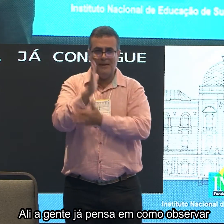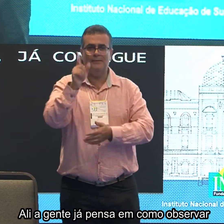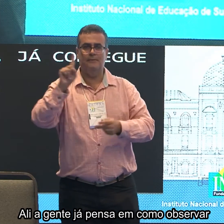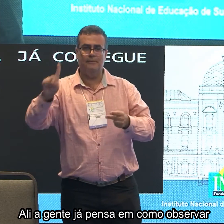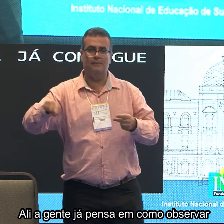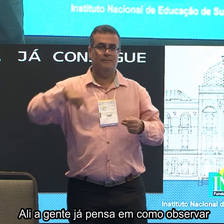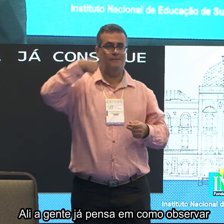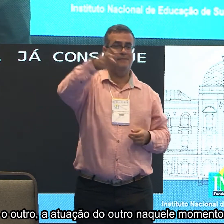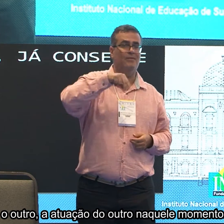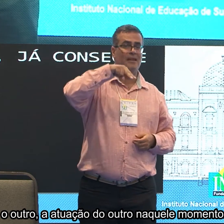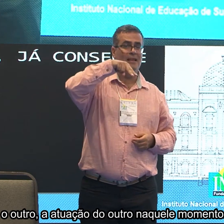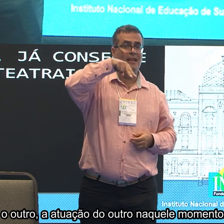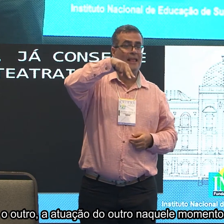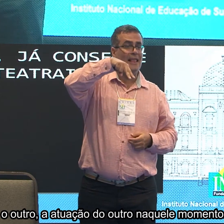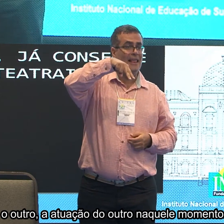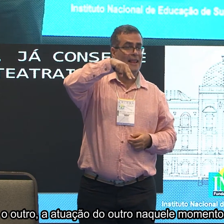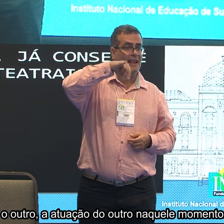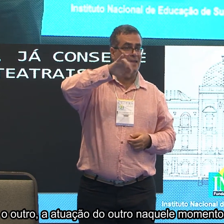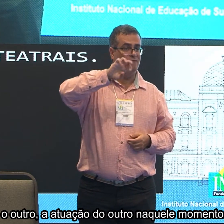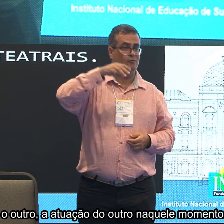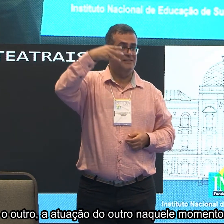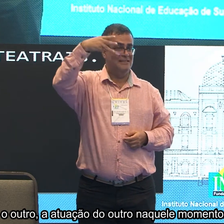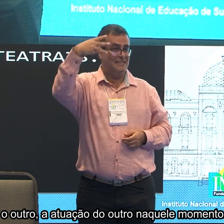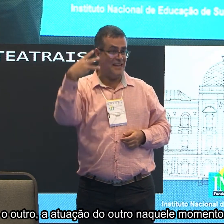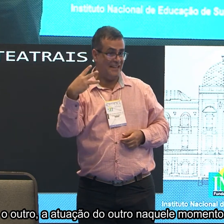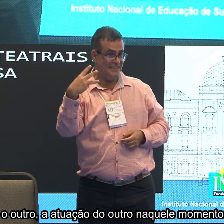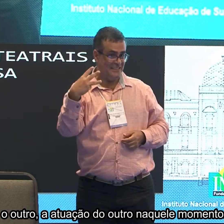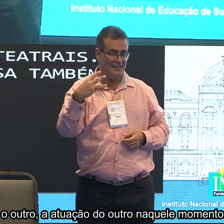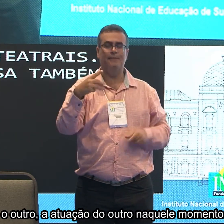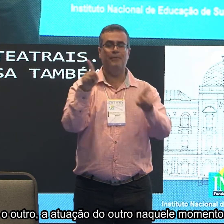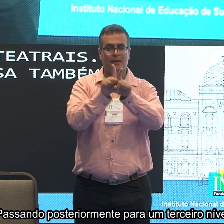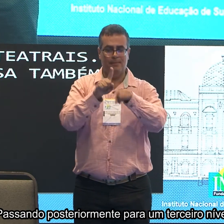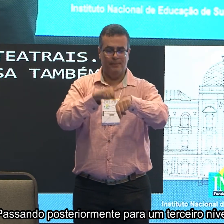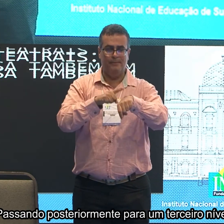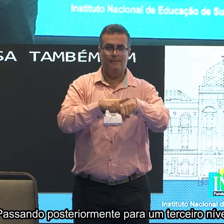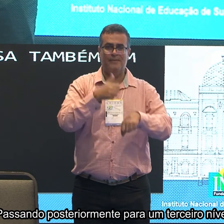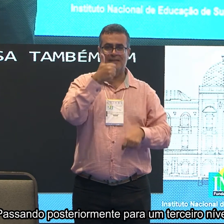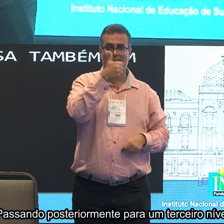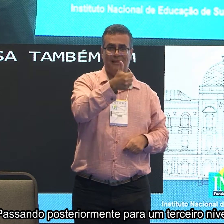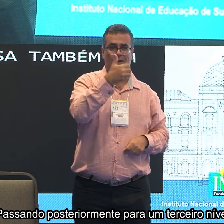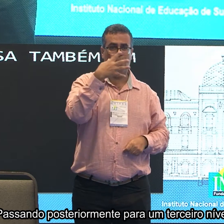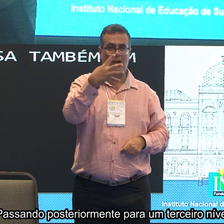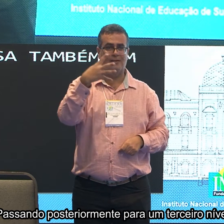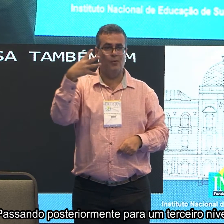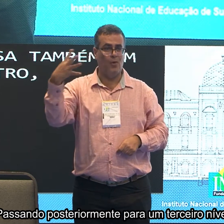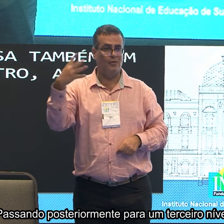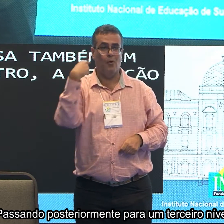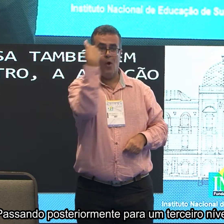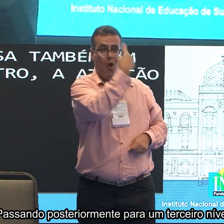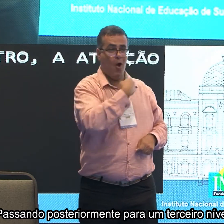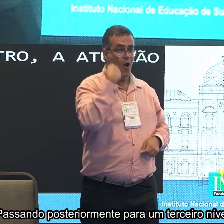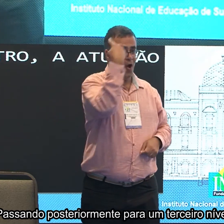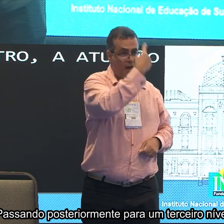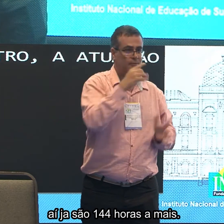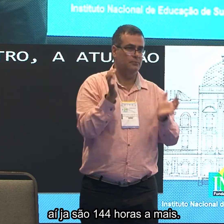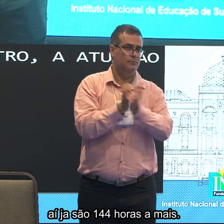como observar o outro, a atuação do outro naquele momento, passando posteriormente para um 3º nível, e aí já